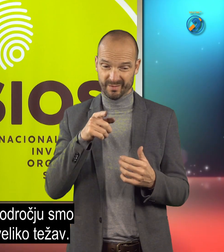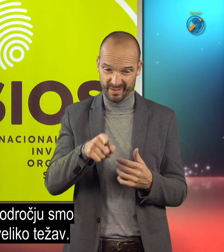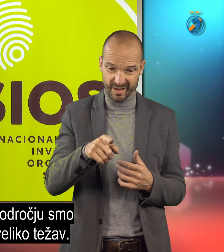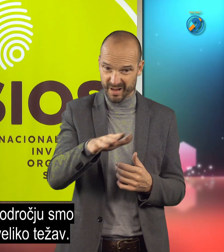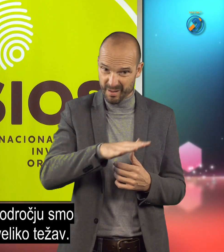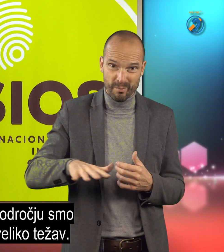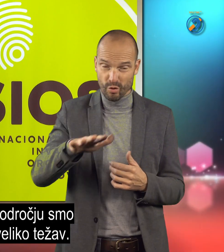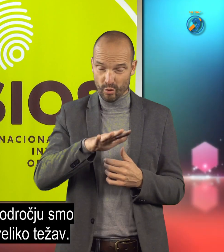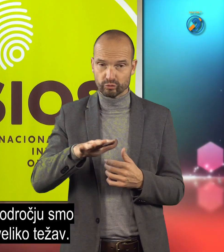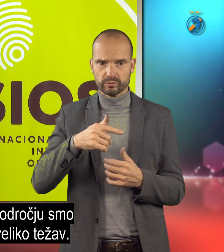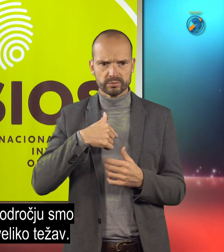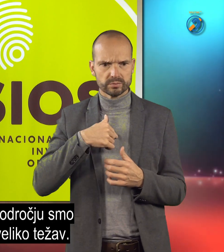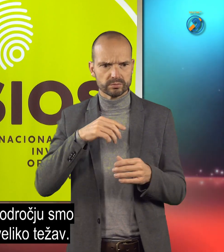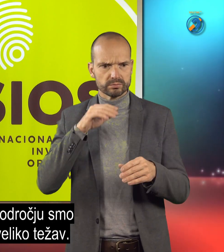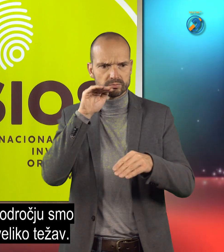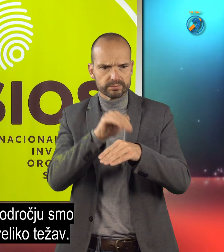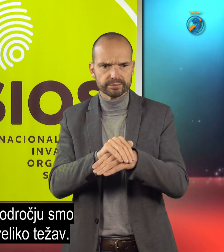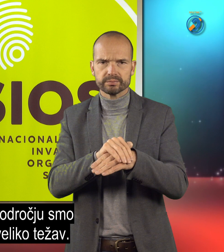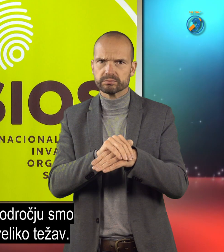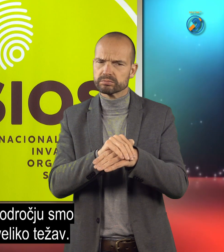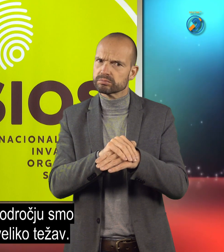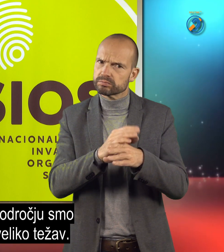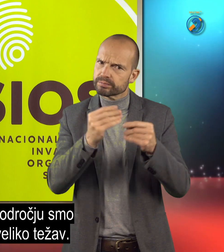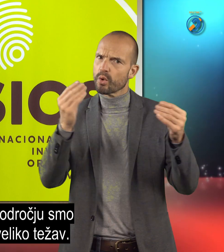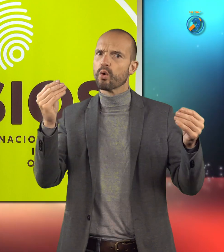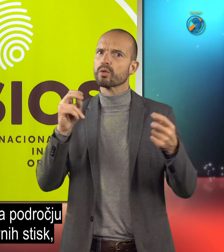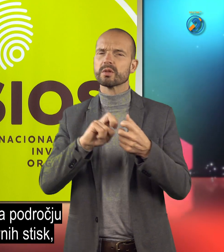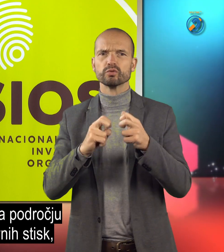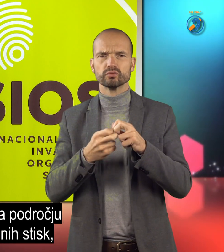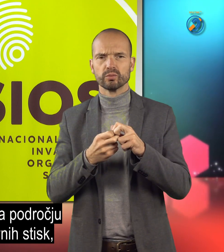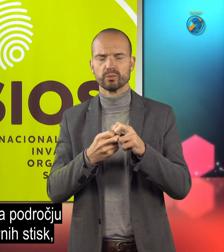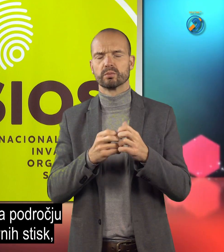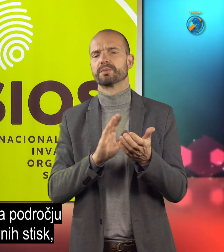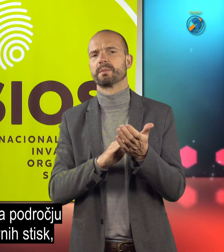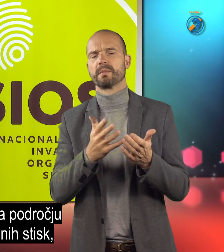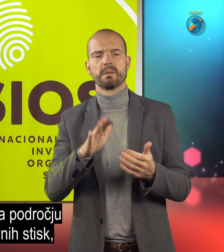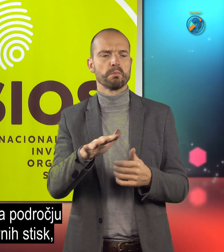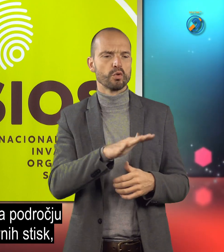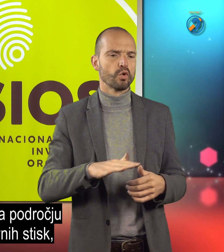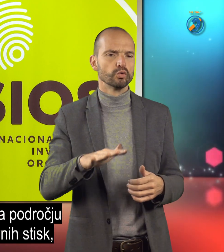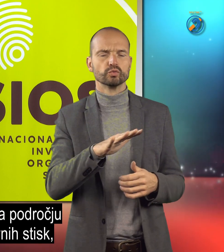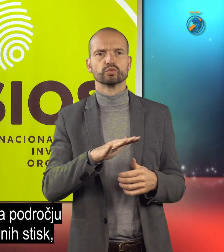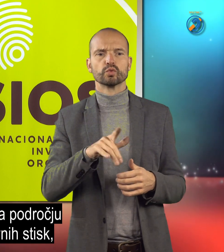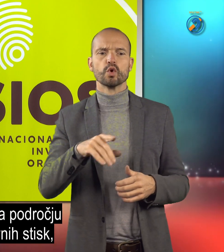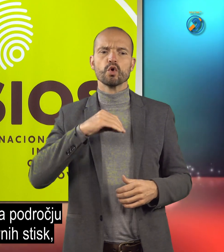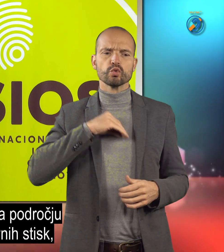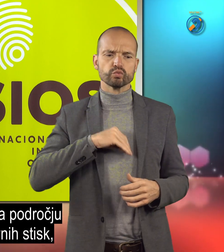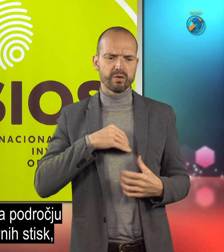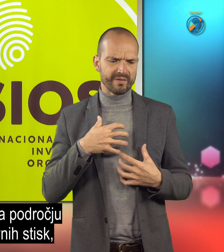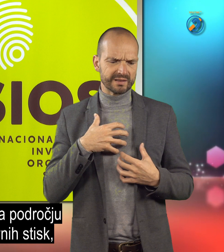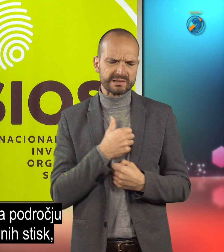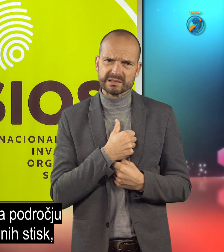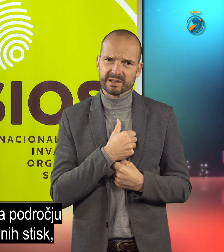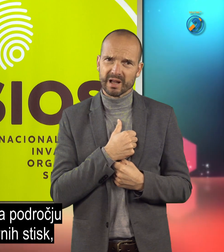Na tem področju smo zaznali bistveno več težav, tako na področju, nekih